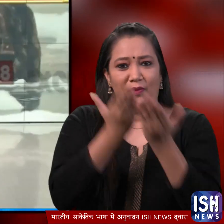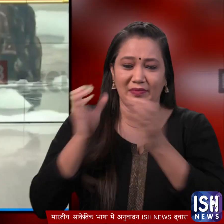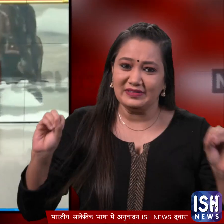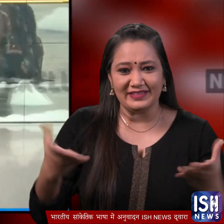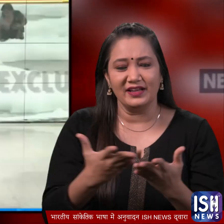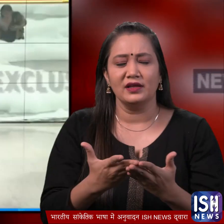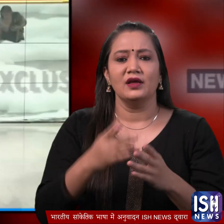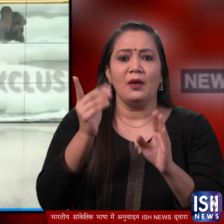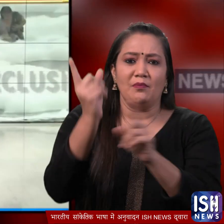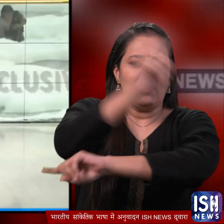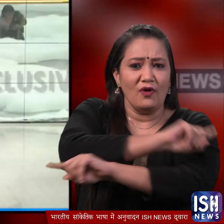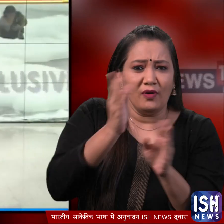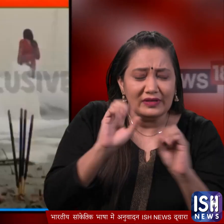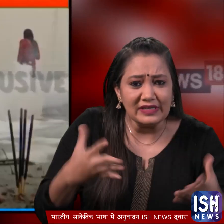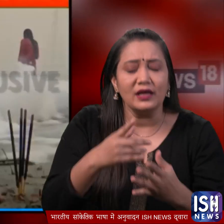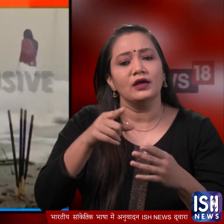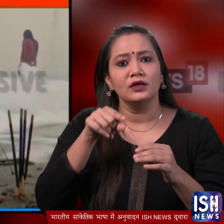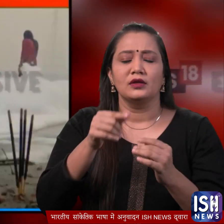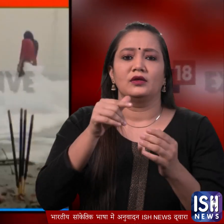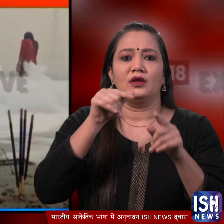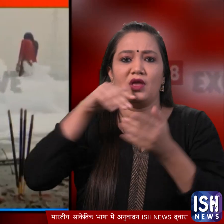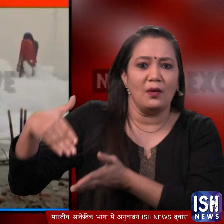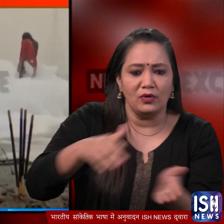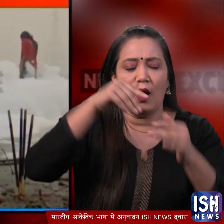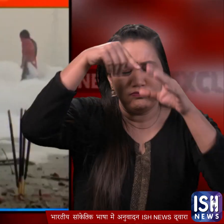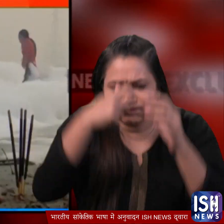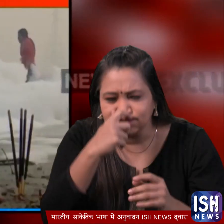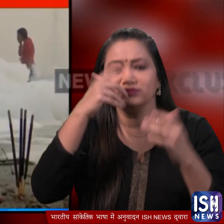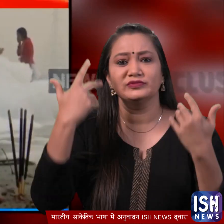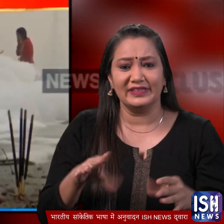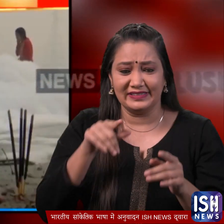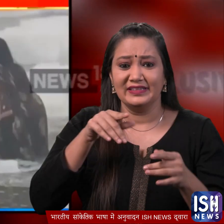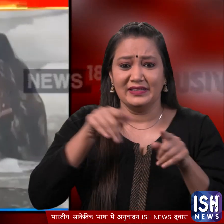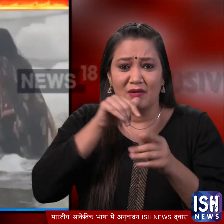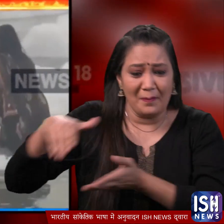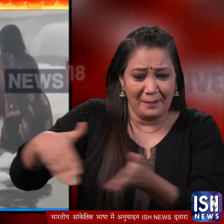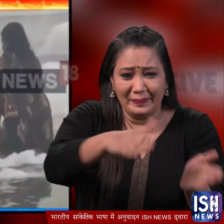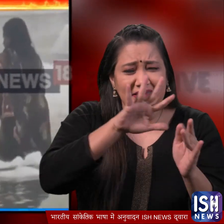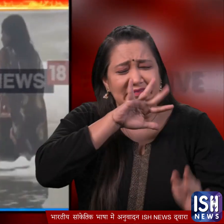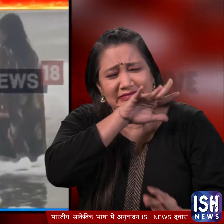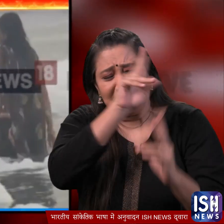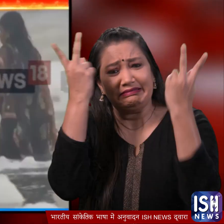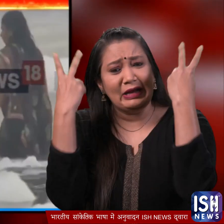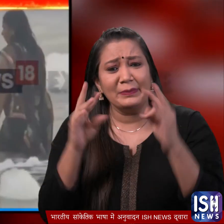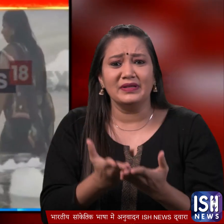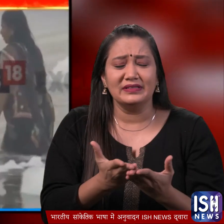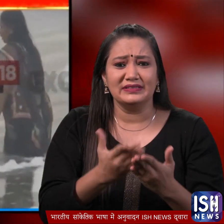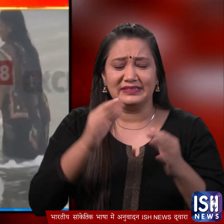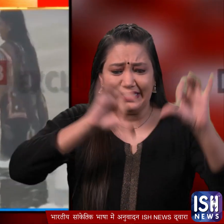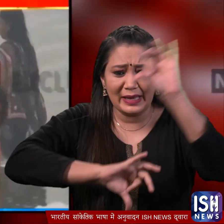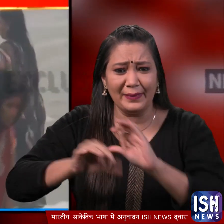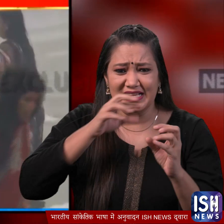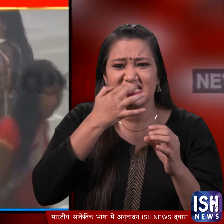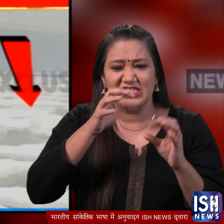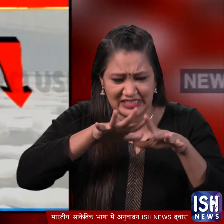श्रद्धालुओं ने यमुना में स्नान किया। लेकिन उन्होंने जिस पानी में डुबकी लगाई वो इतना गंदा हो चुका है कि उस पर केमिकल का